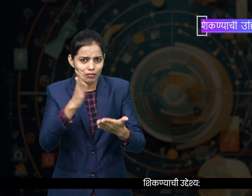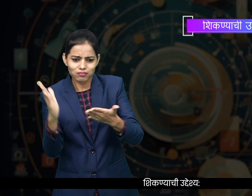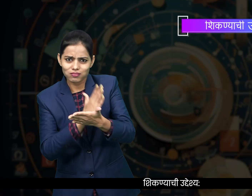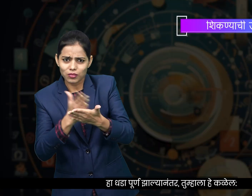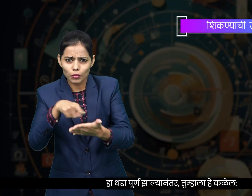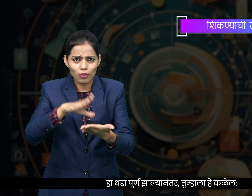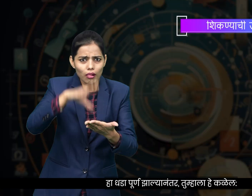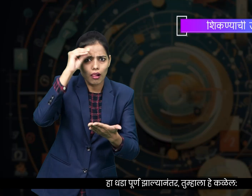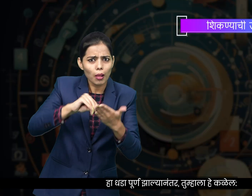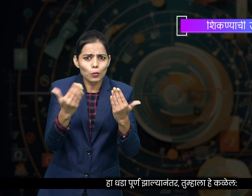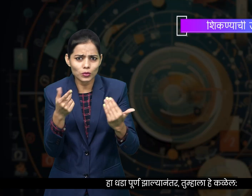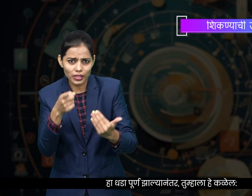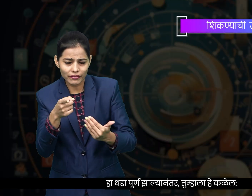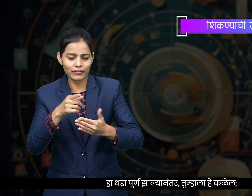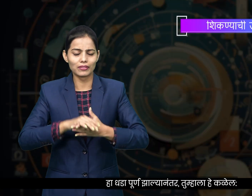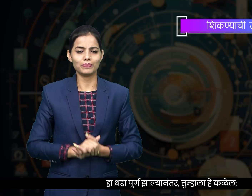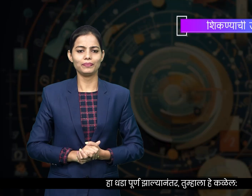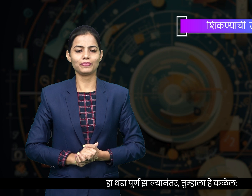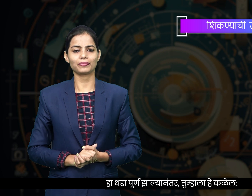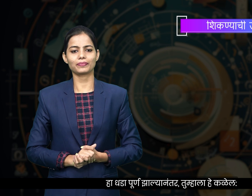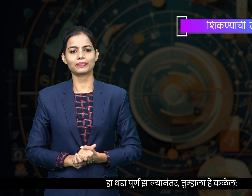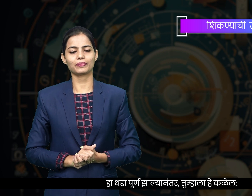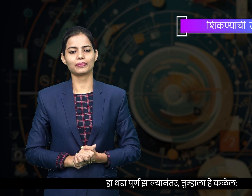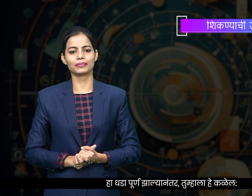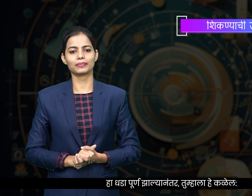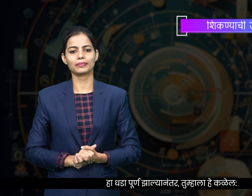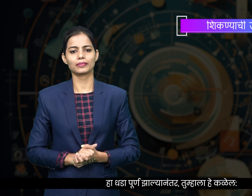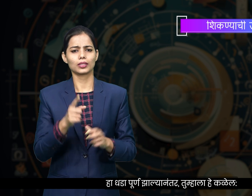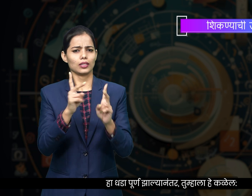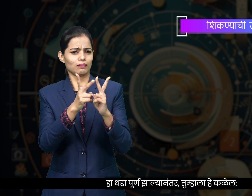शिकण्याचा उद्देश. हा धडा पूर्ण झाल्यानंतर तुम्हाला हे कळेल.